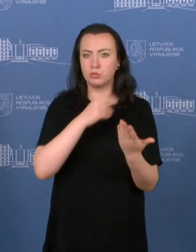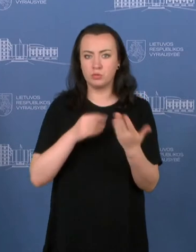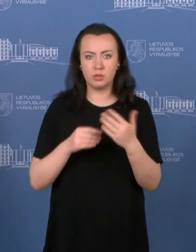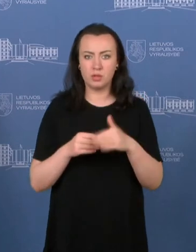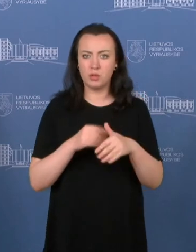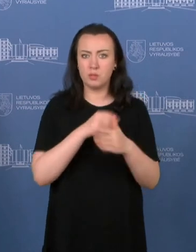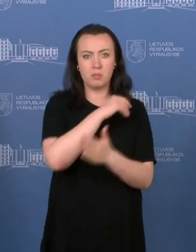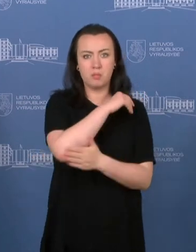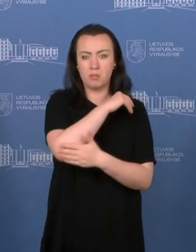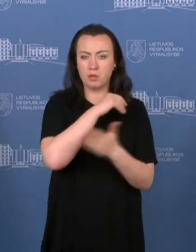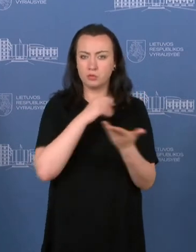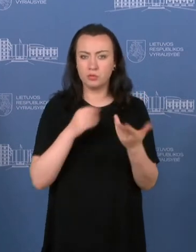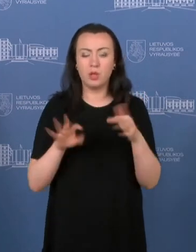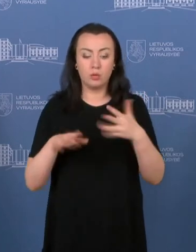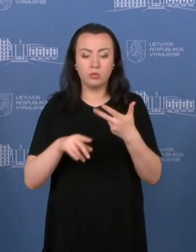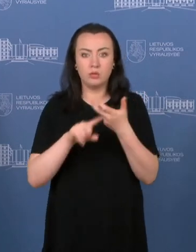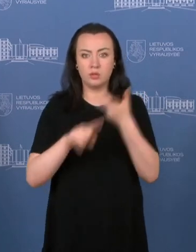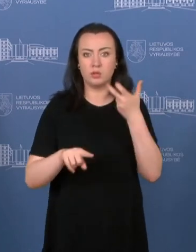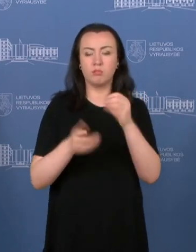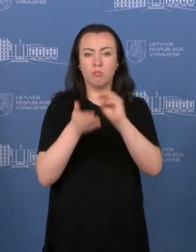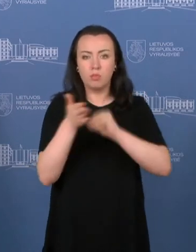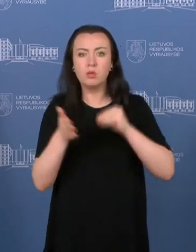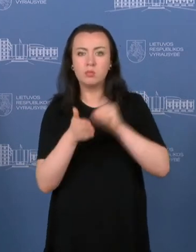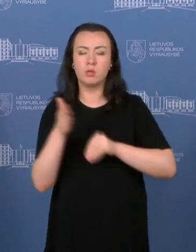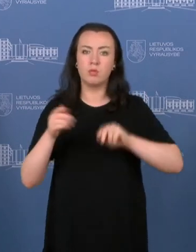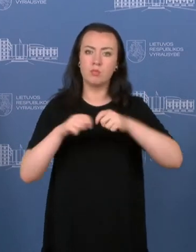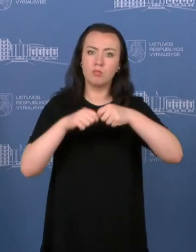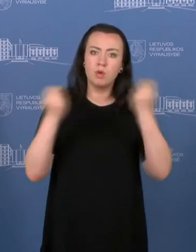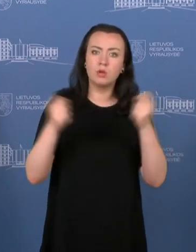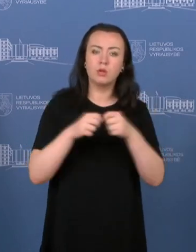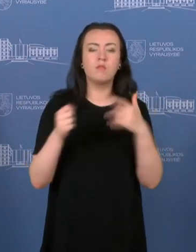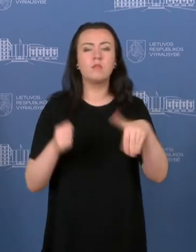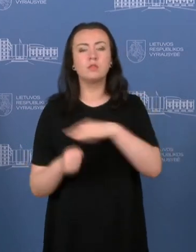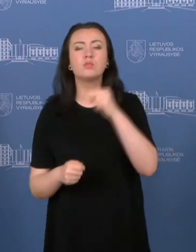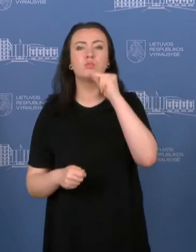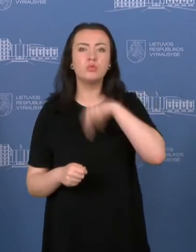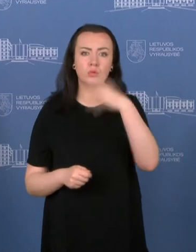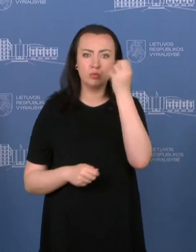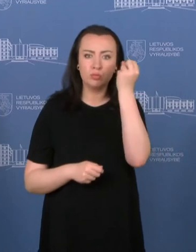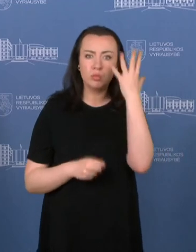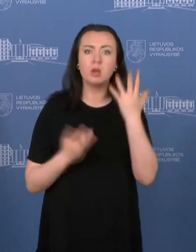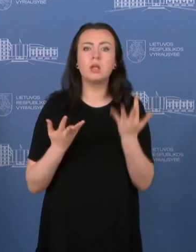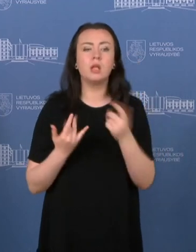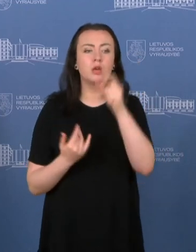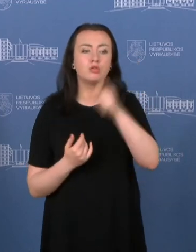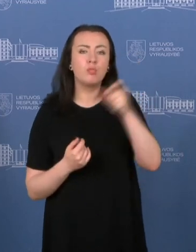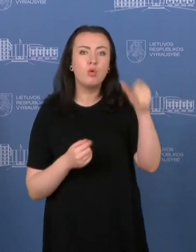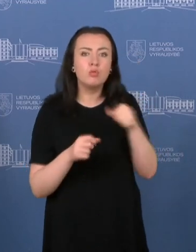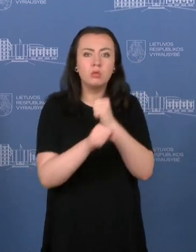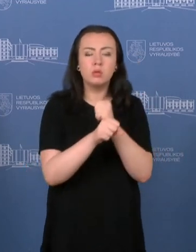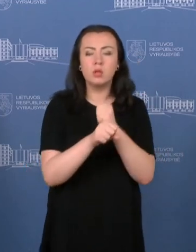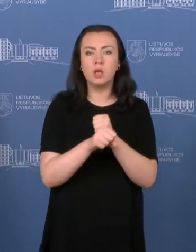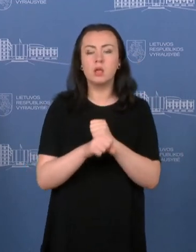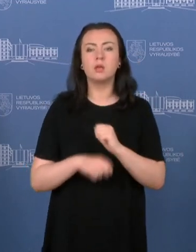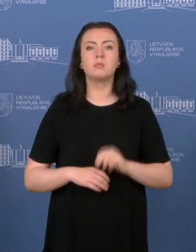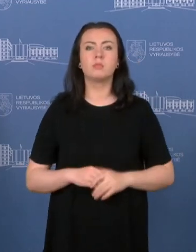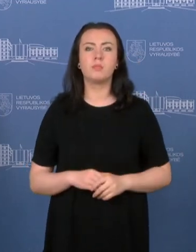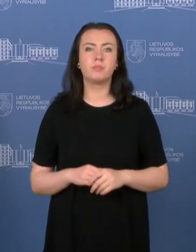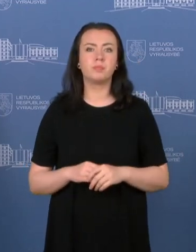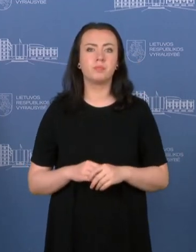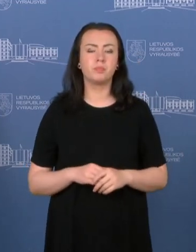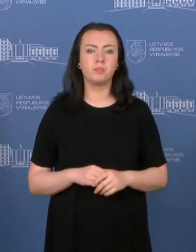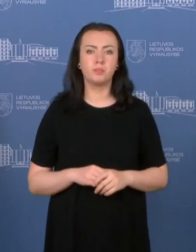Klasko yra didžiausia Klaipėdos uosto bendrovė ir visi mes suprantame, kiek žmonių dirba tenai, bet čia